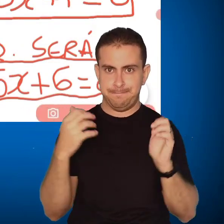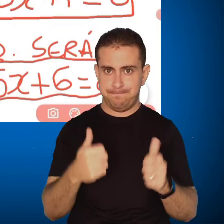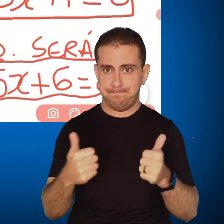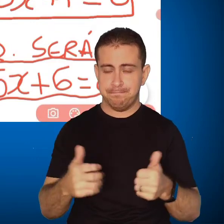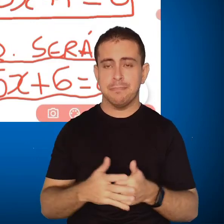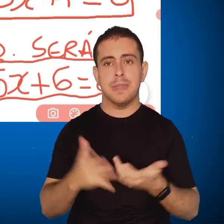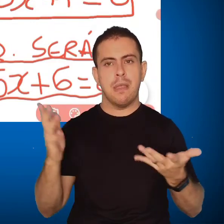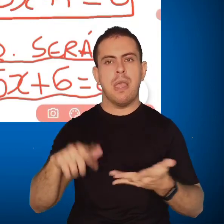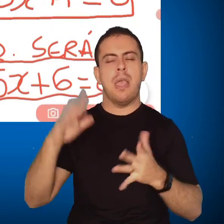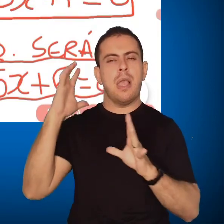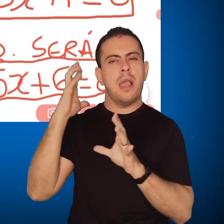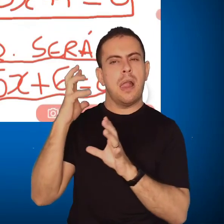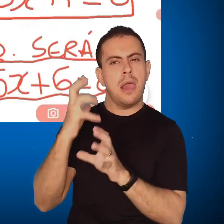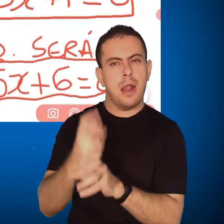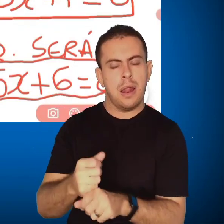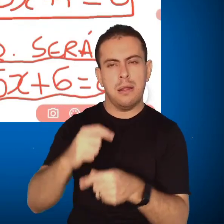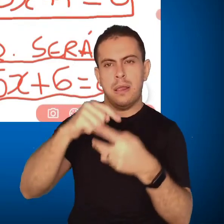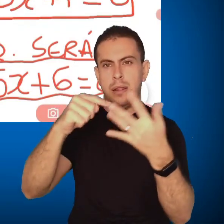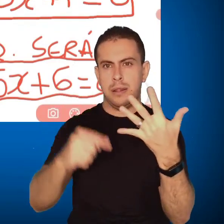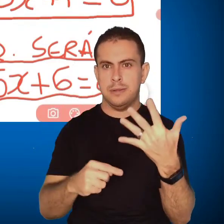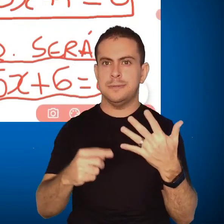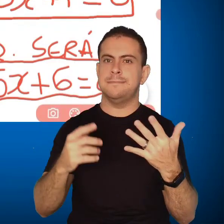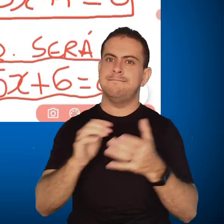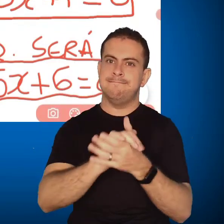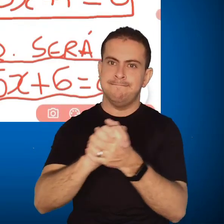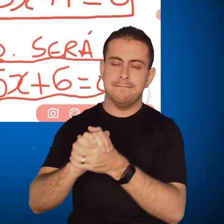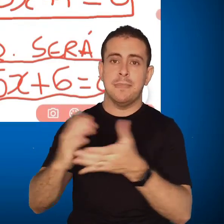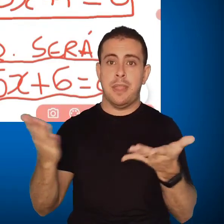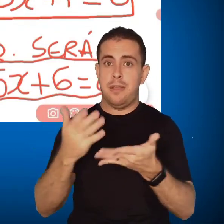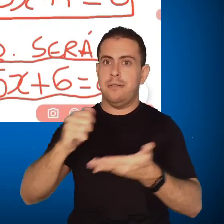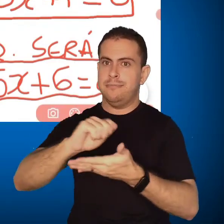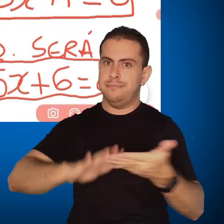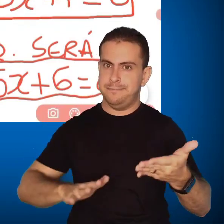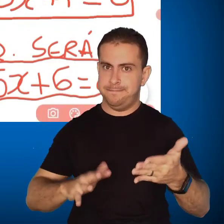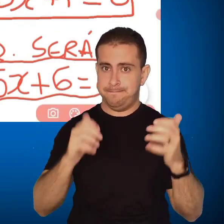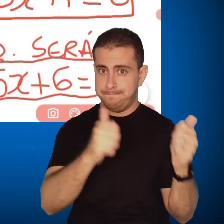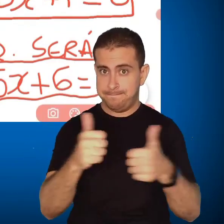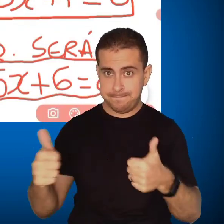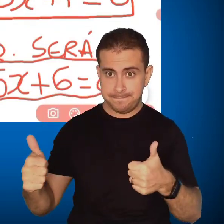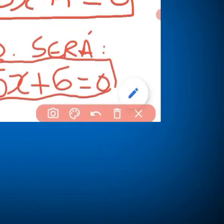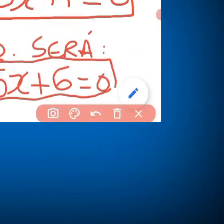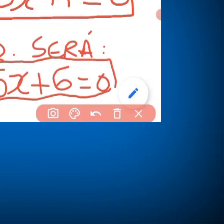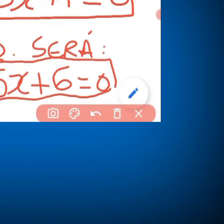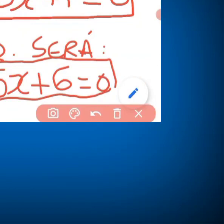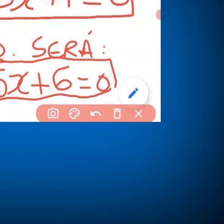Era isso que eu queria relembrar para vocês. Salve, salve. Agora vamos com a atividade de hoje aí, beleza?